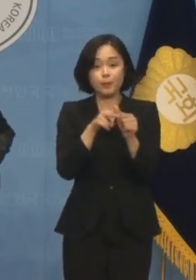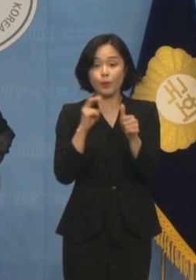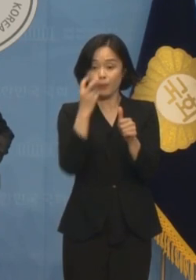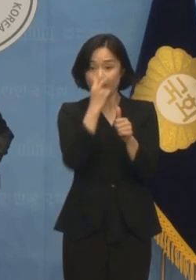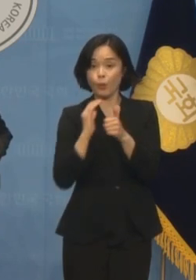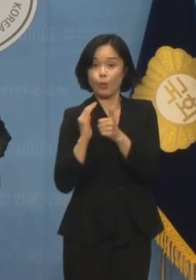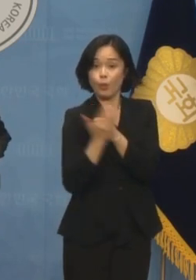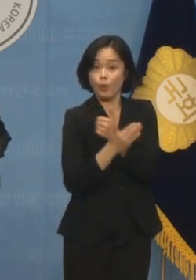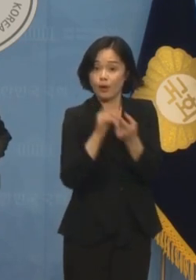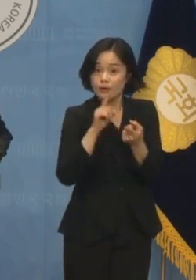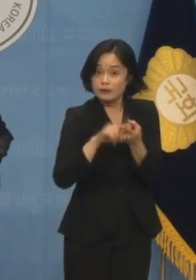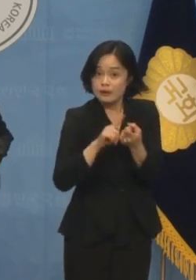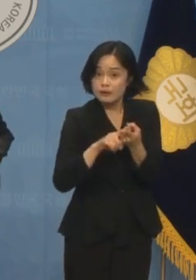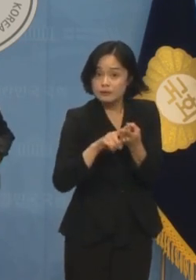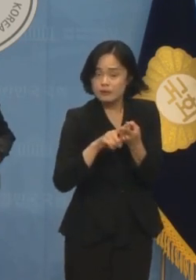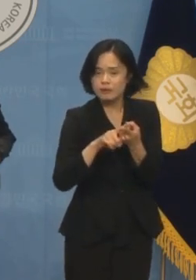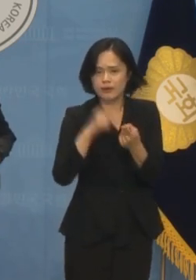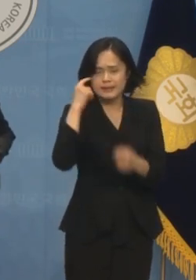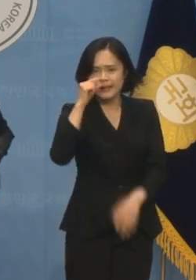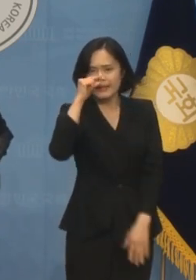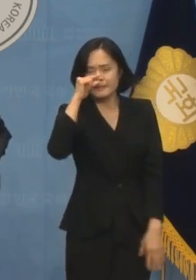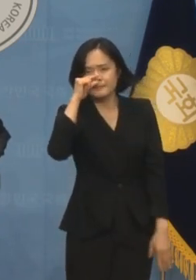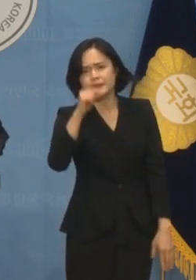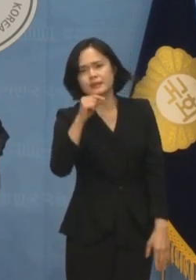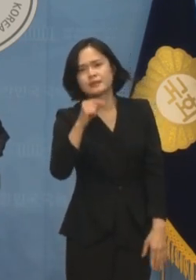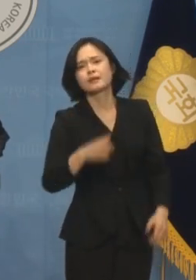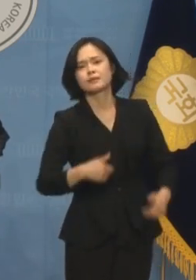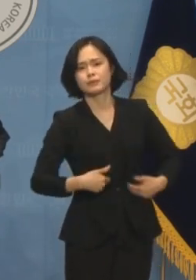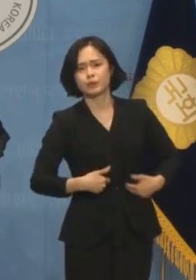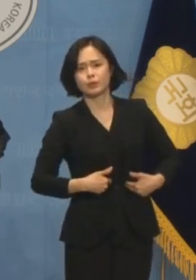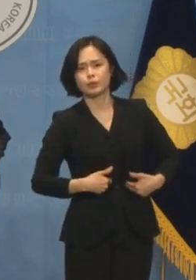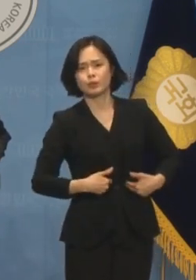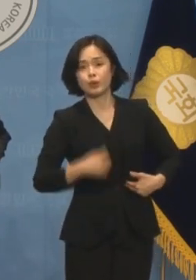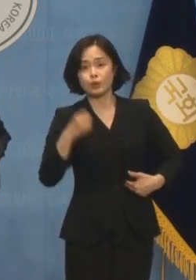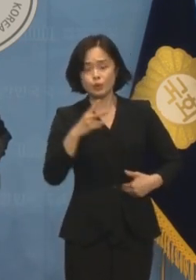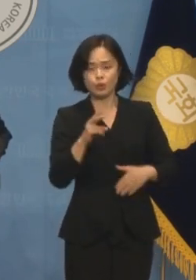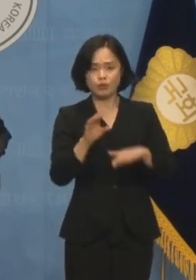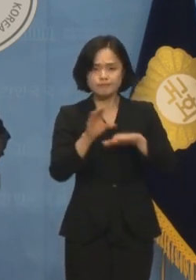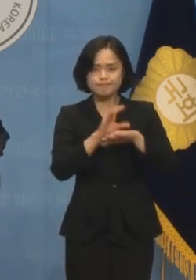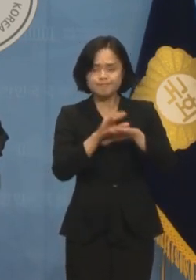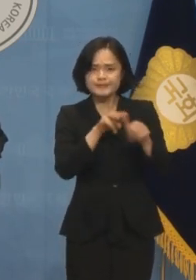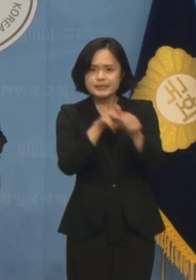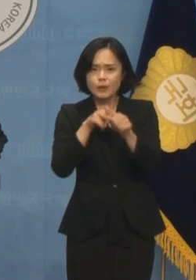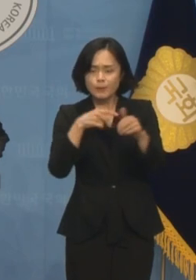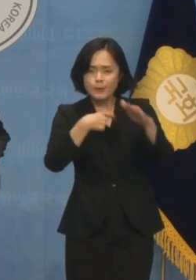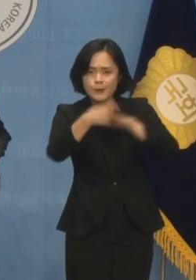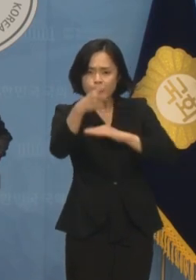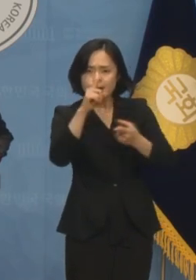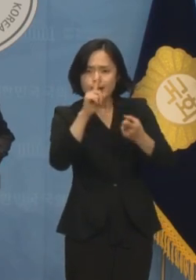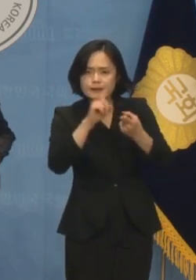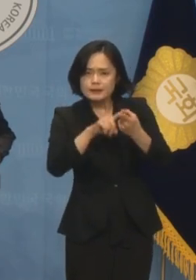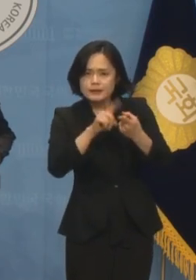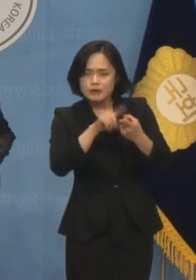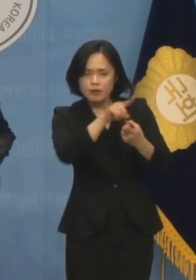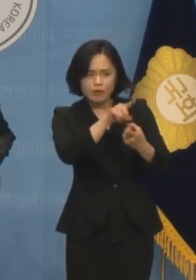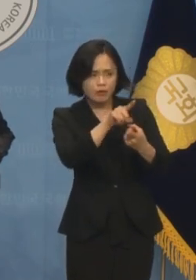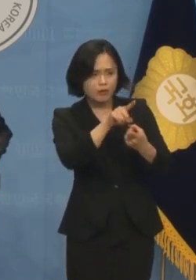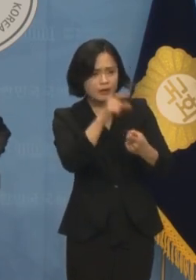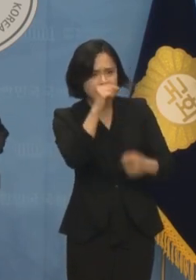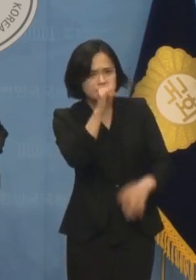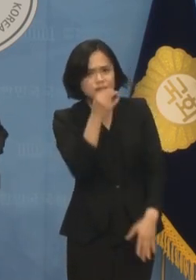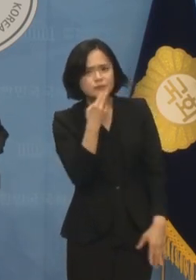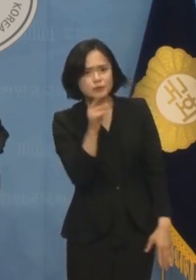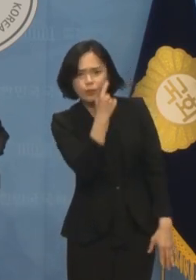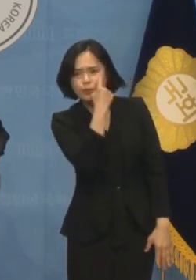아니라 해킹의 주체가 북한, 중국 등 적성국으로 보고 있는 것은 아닌지 확인해 볼 필요성이